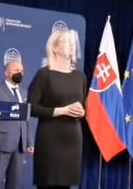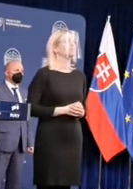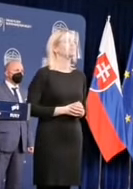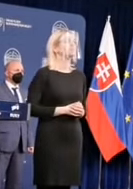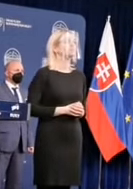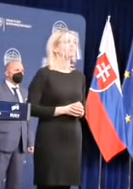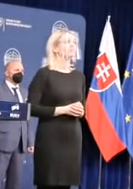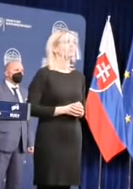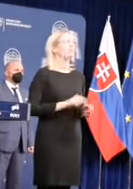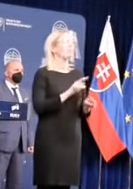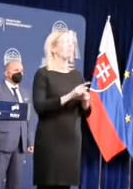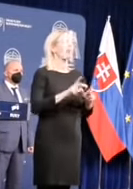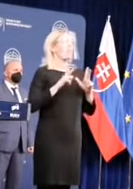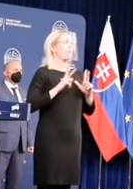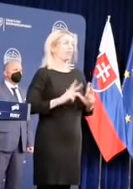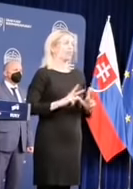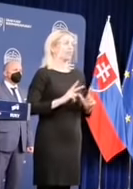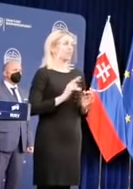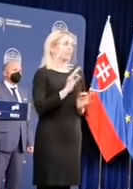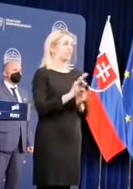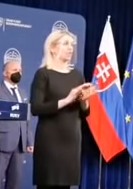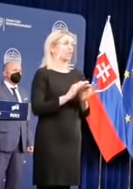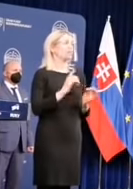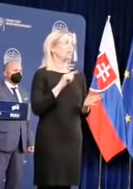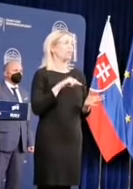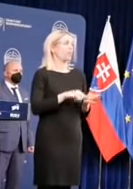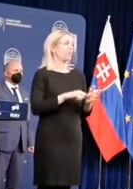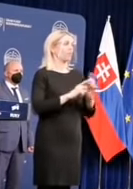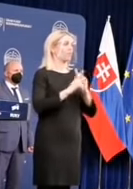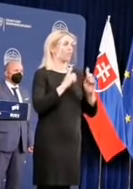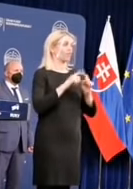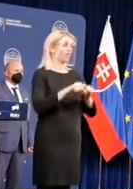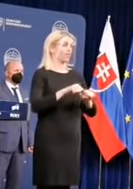Pre upokojenie situácie počas rokovaní vlády